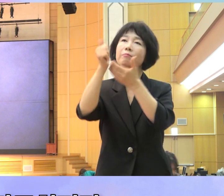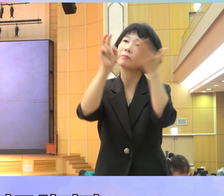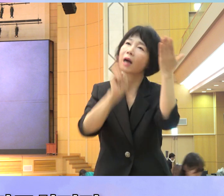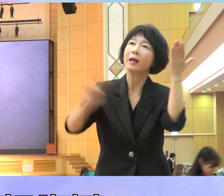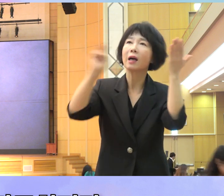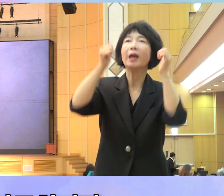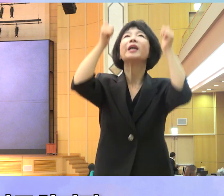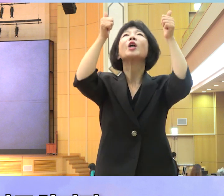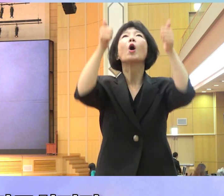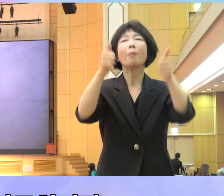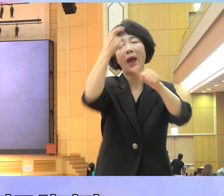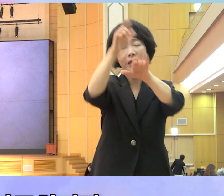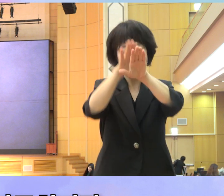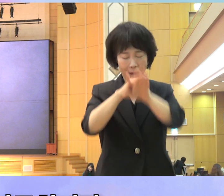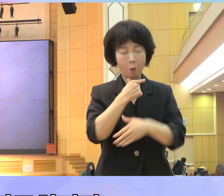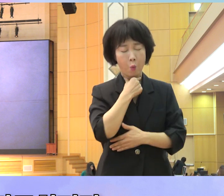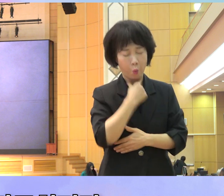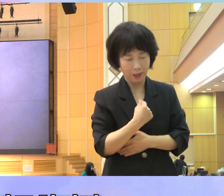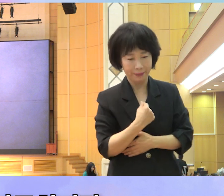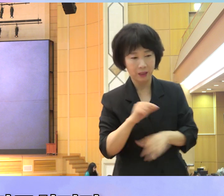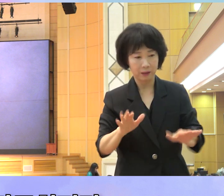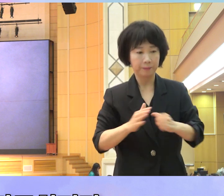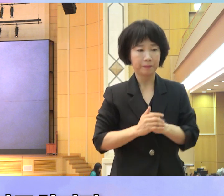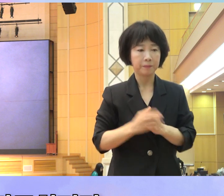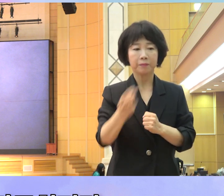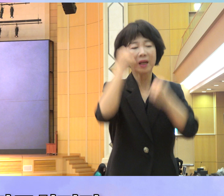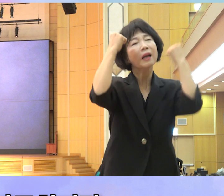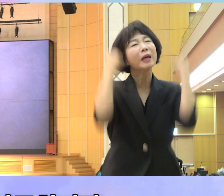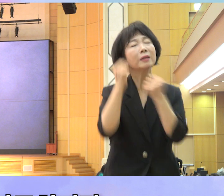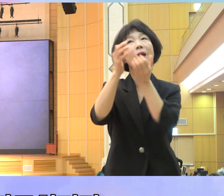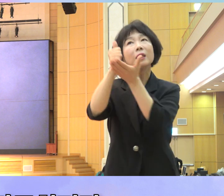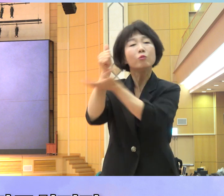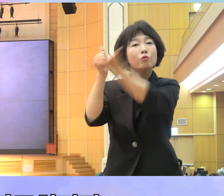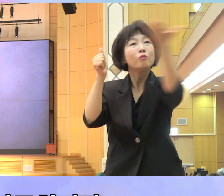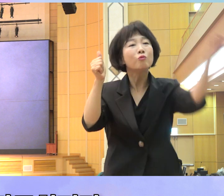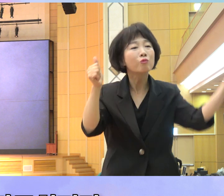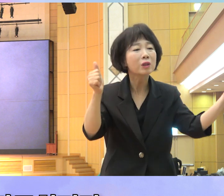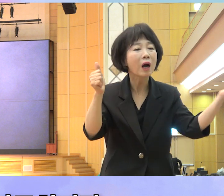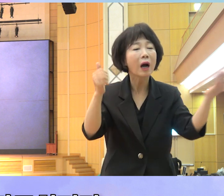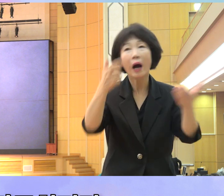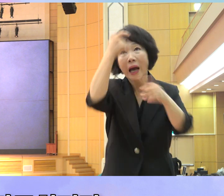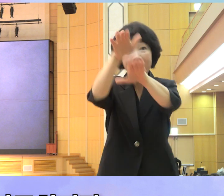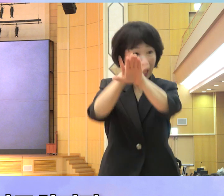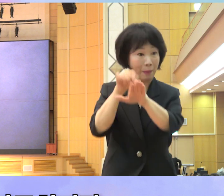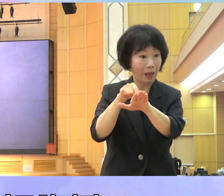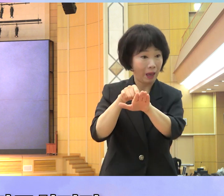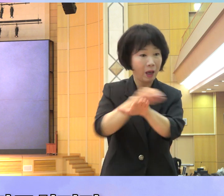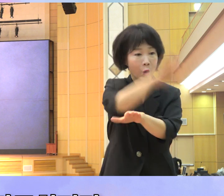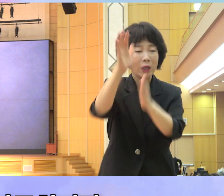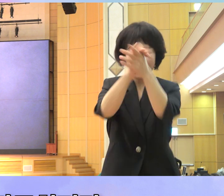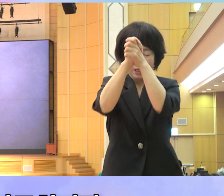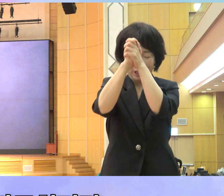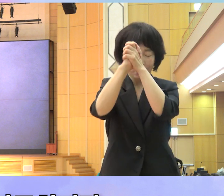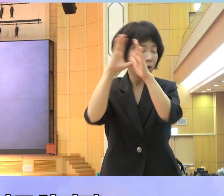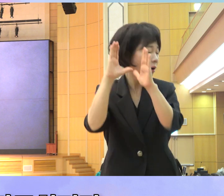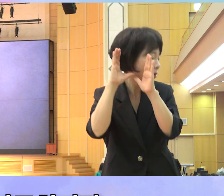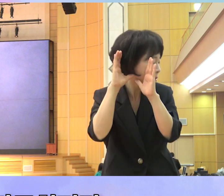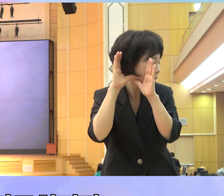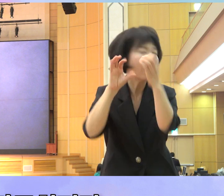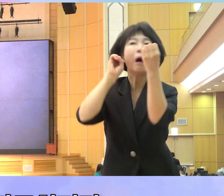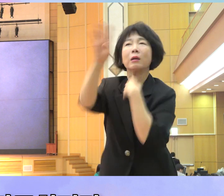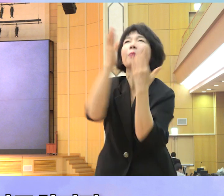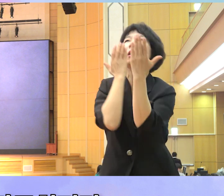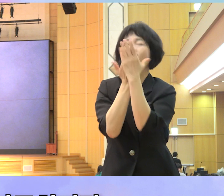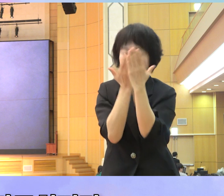찬송하고 경배하고 예배하오니 살아계신 하나님, 우리의 드려지는 예배와 우리의 간구를 들어